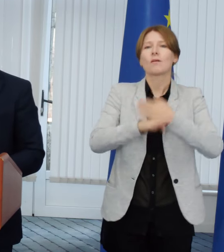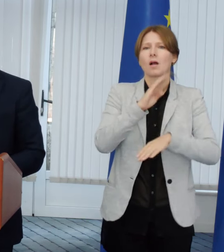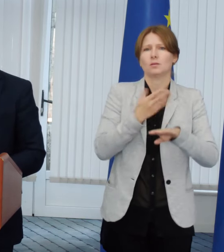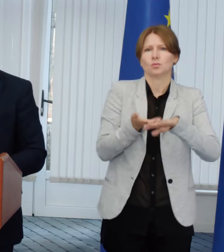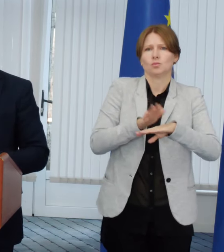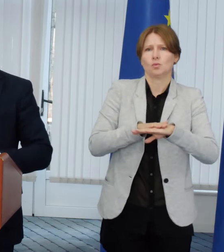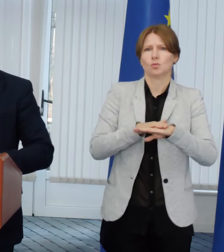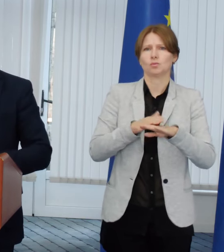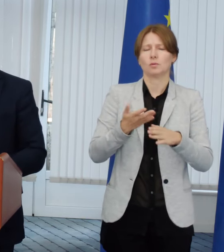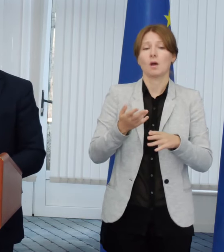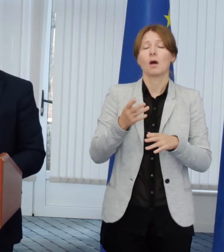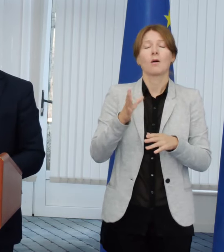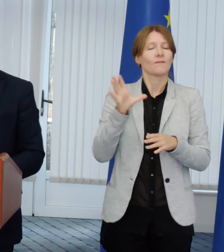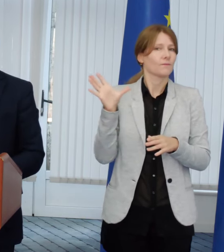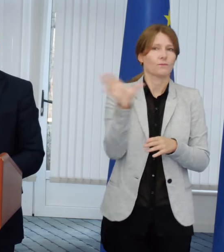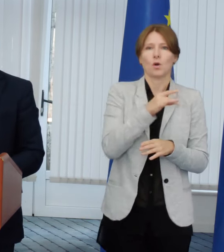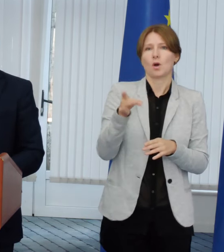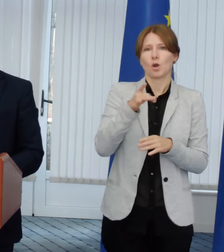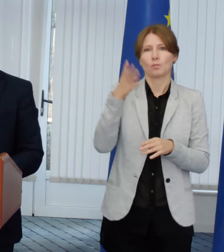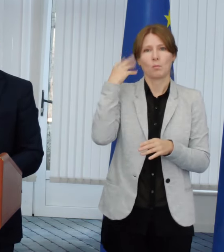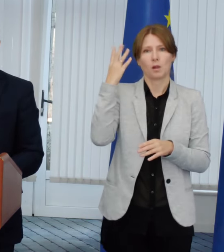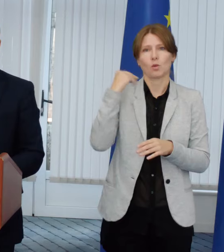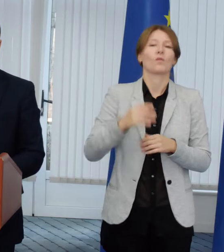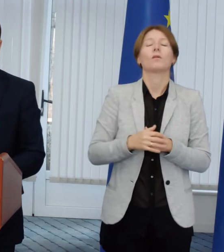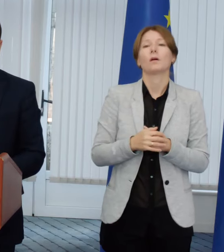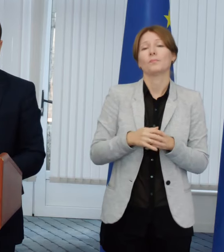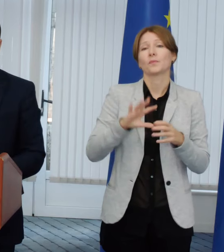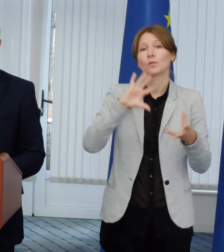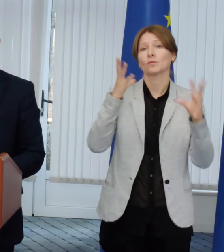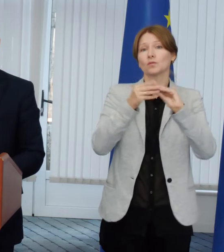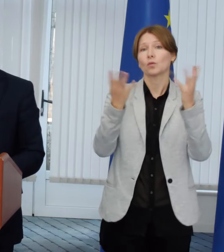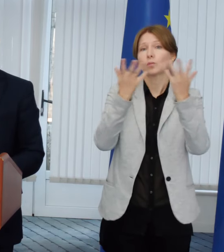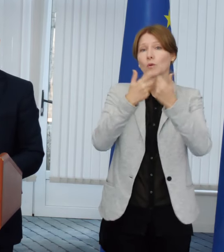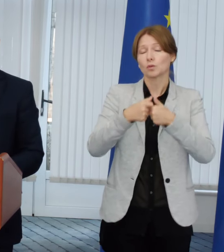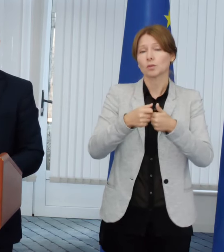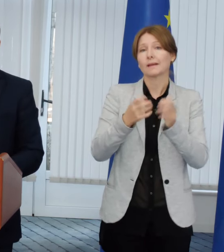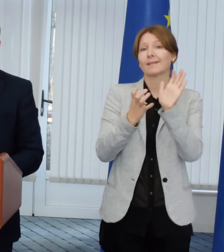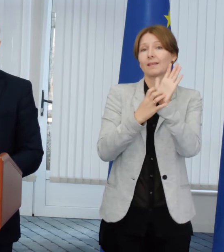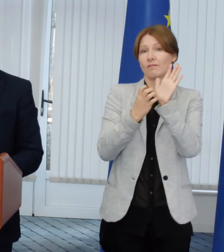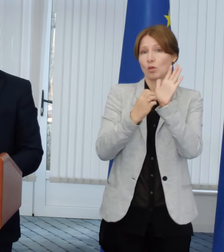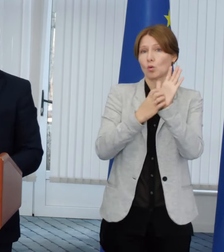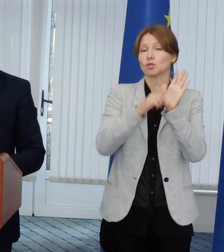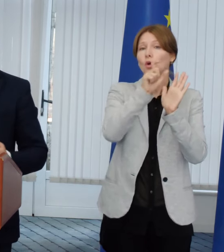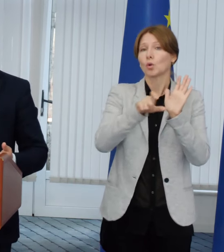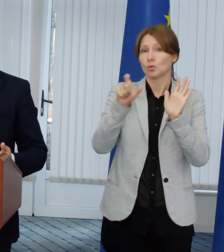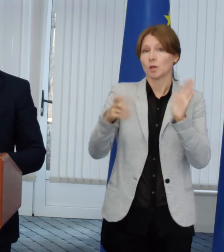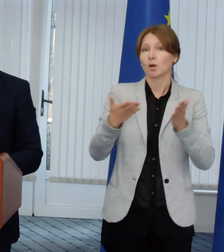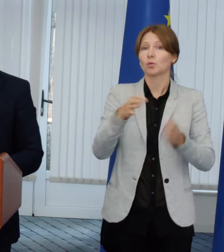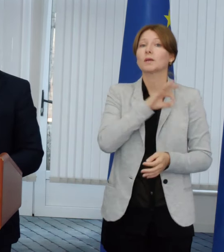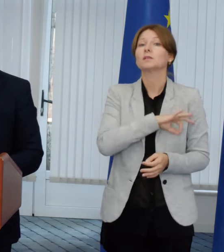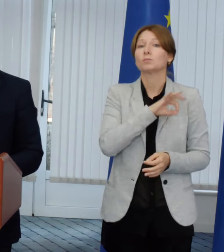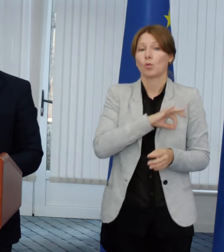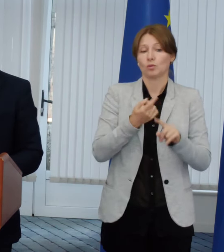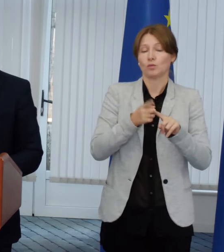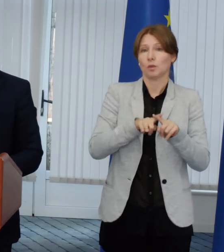toate raioanele din Republica Moldova. Ce estimăm un număr de aproximativ 900 de beneficiari. Serviciul de echipă